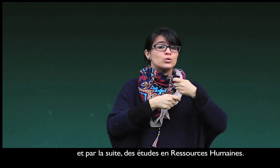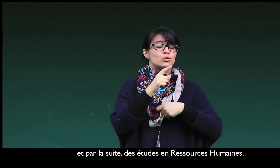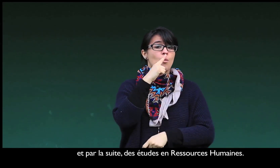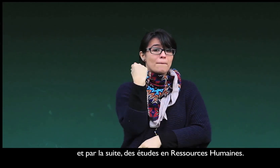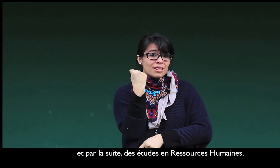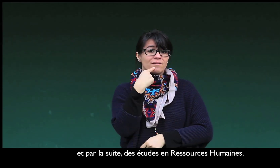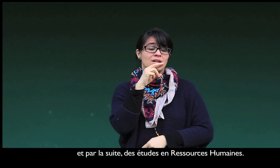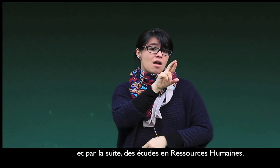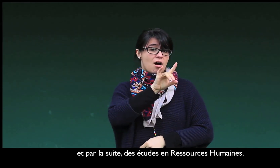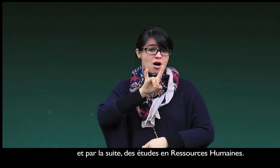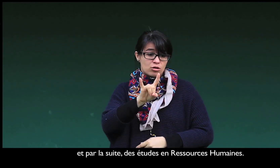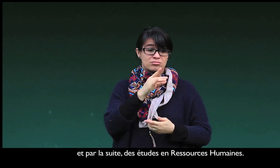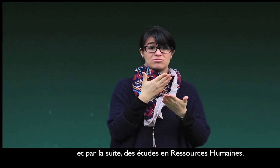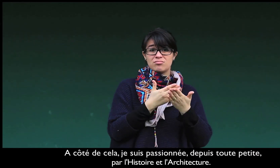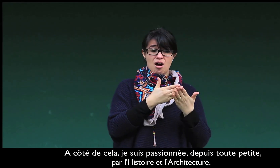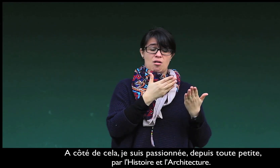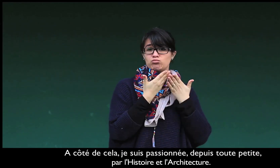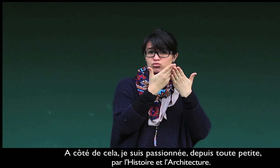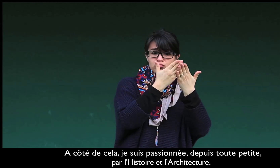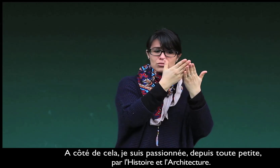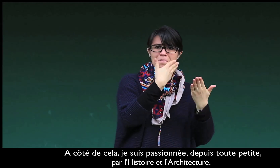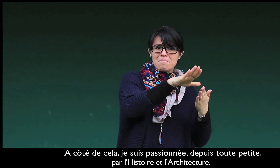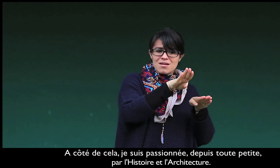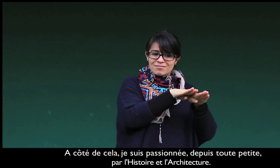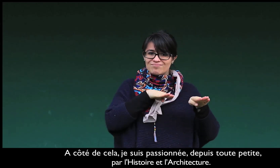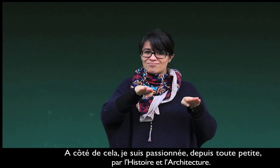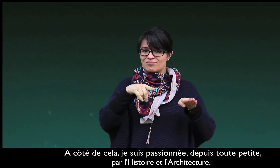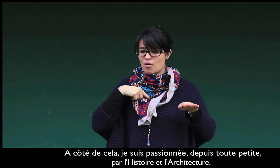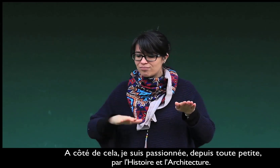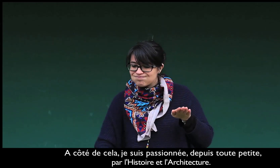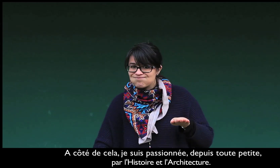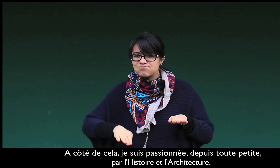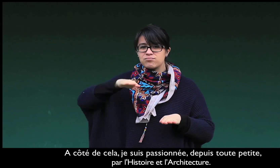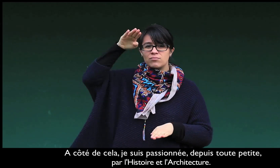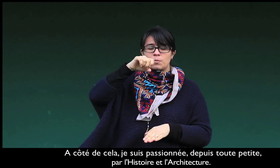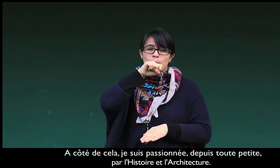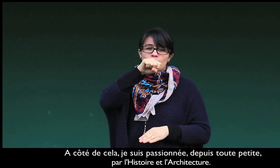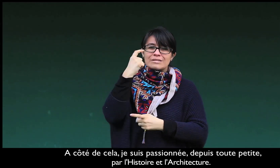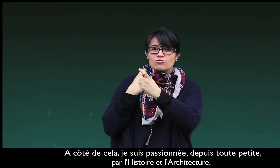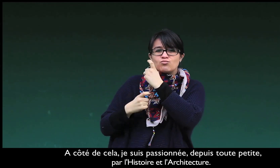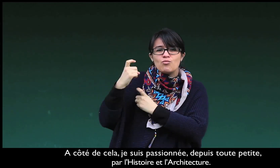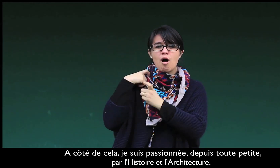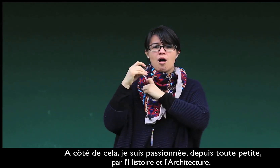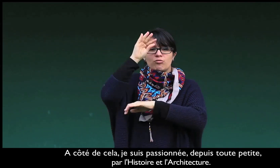ressources humaines. À côté de cela, je suis passionnée depuis toute petite par l'histoire et l'architecture.